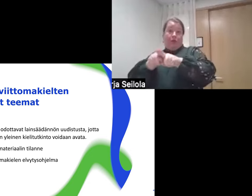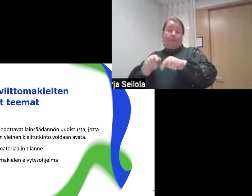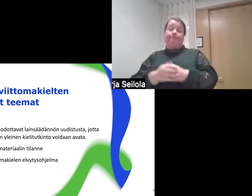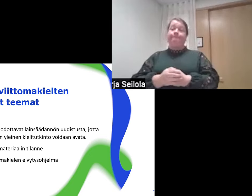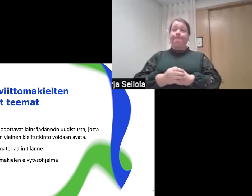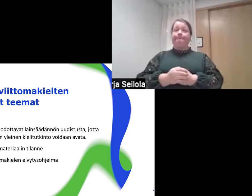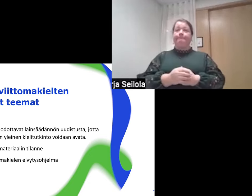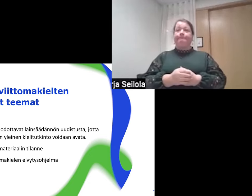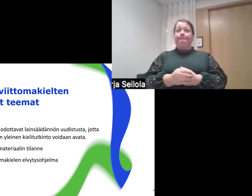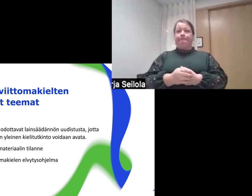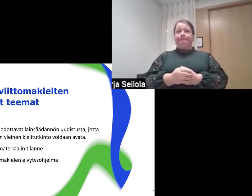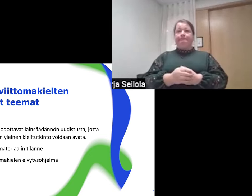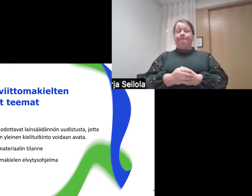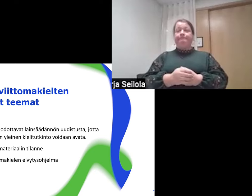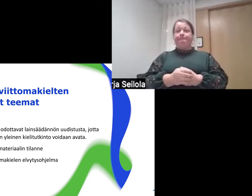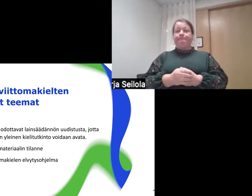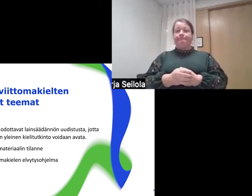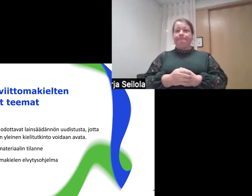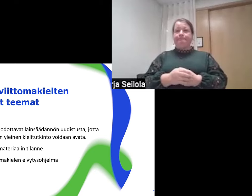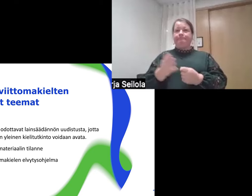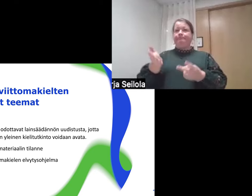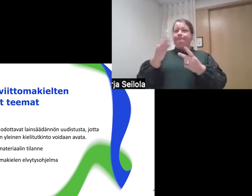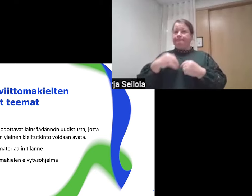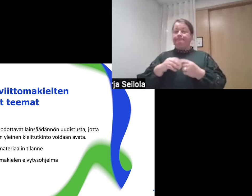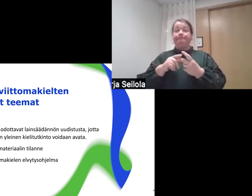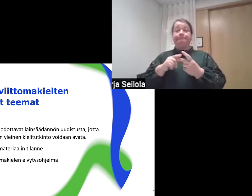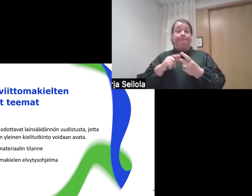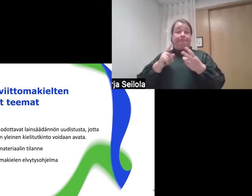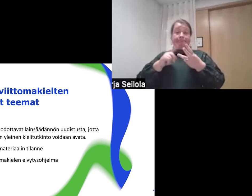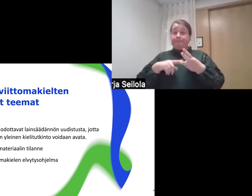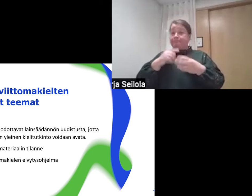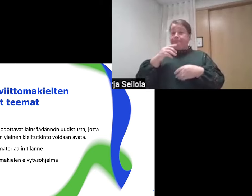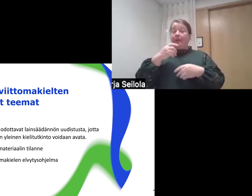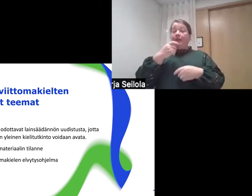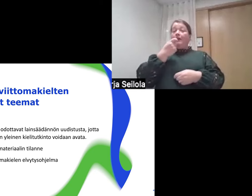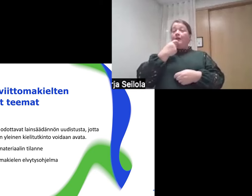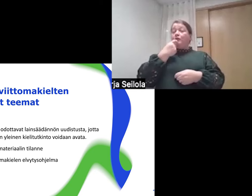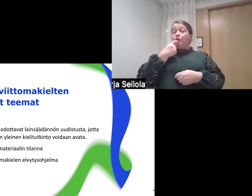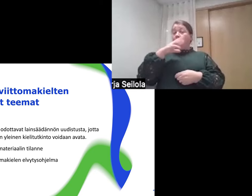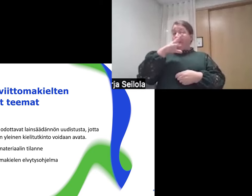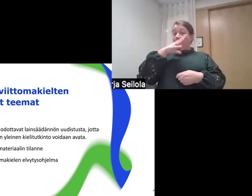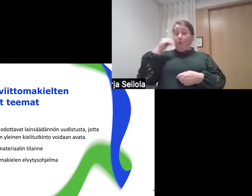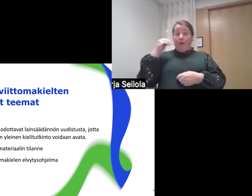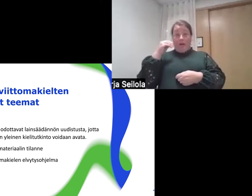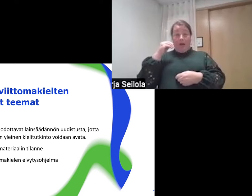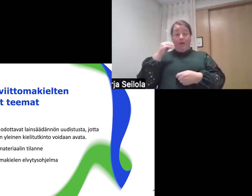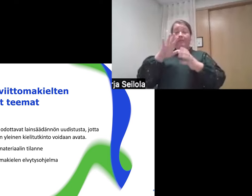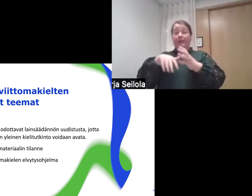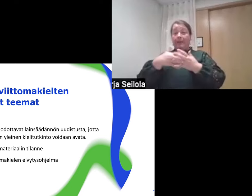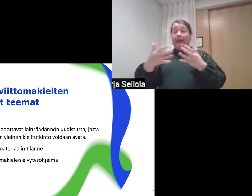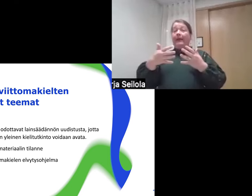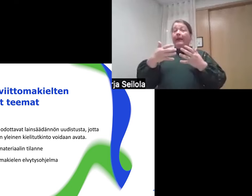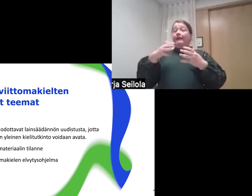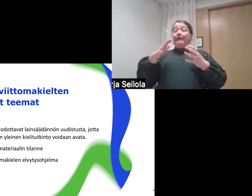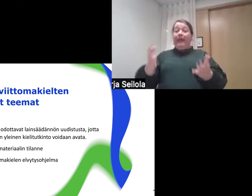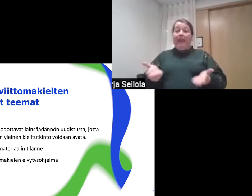opetusmateriaalia. Eli me olemme miettimässä ja tutkimassa keinoja, sellaisia hyviä keinoja, joilla me päästään liikkeelle tässä ja